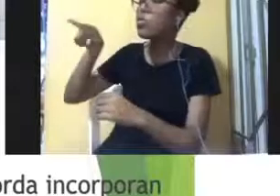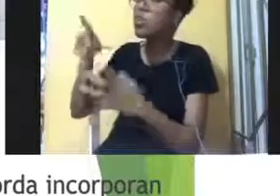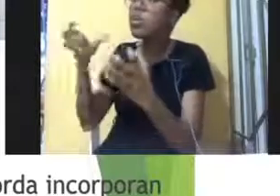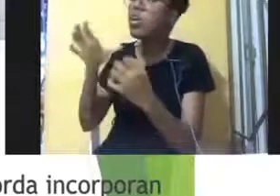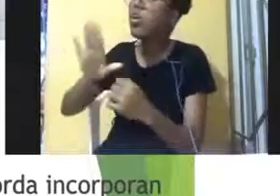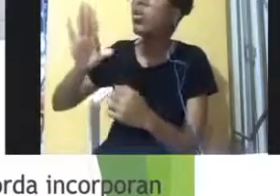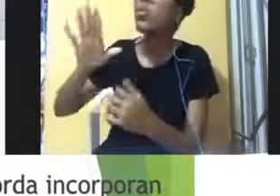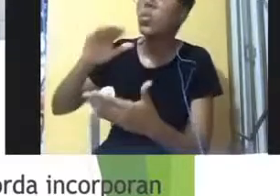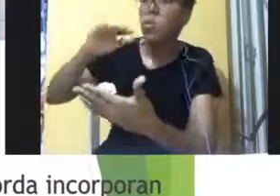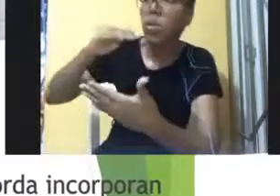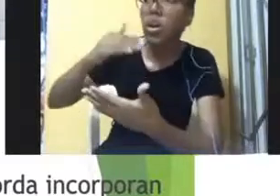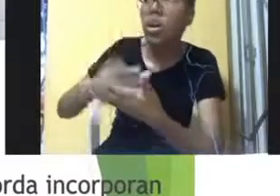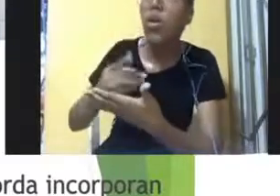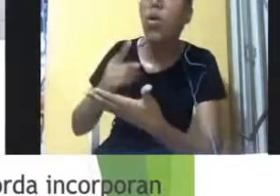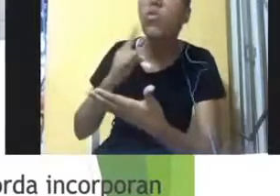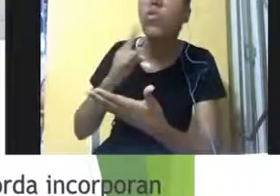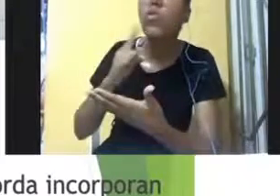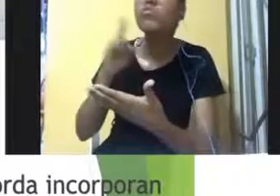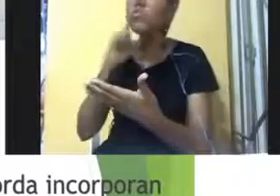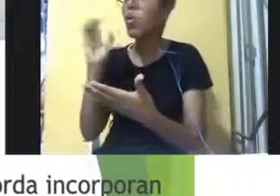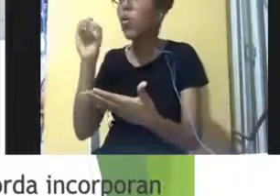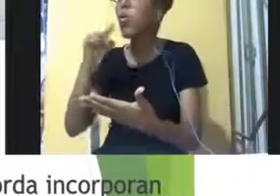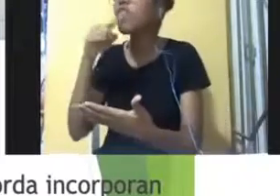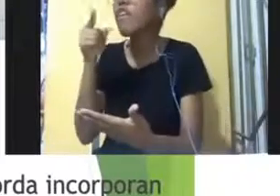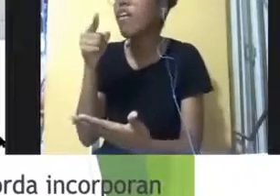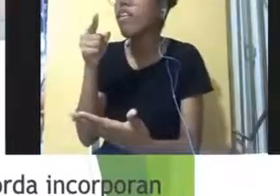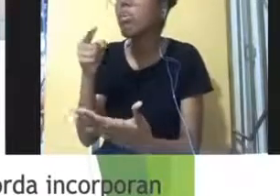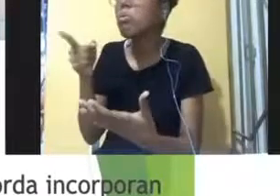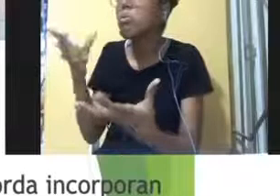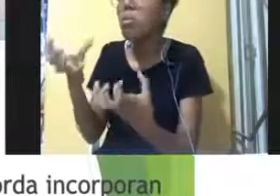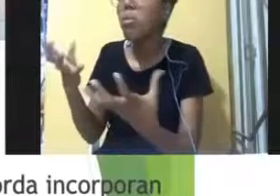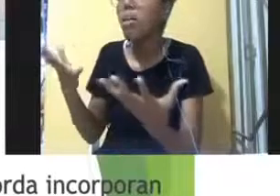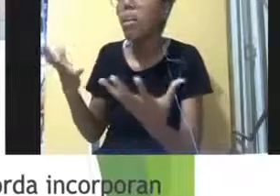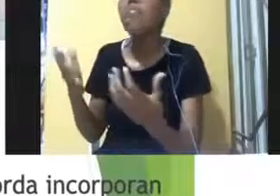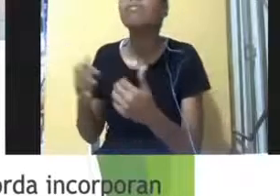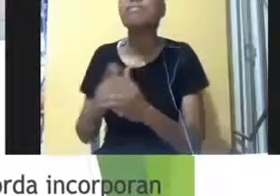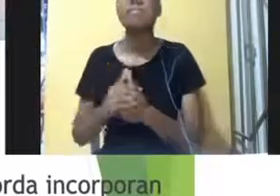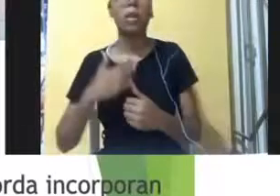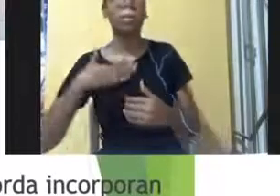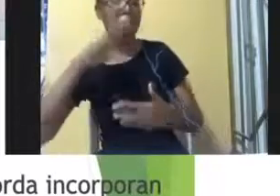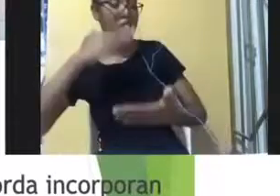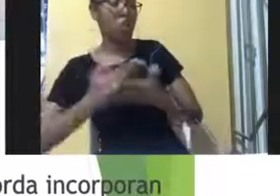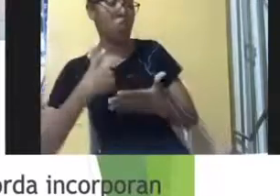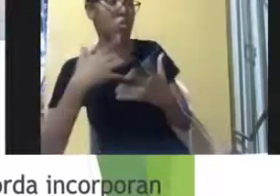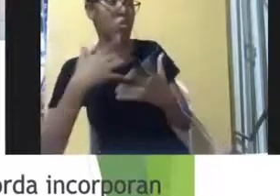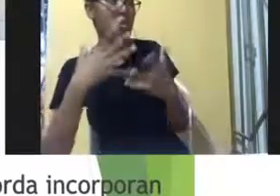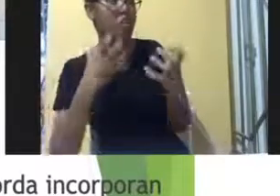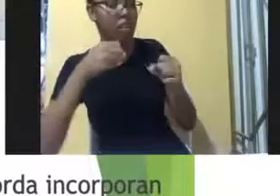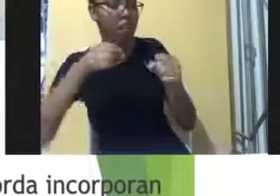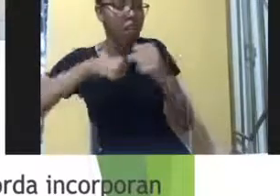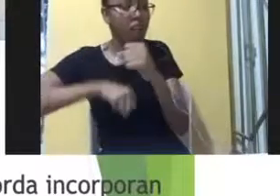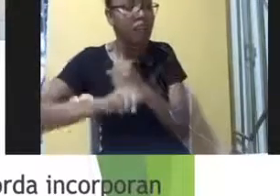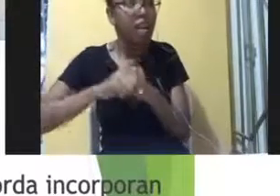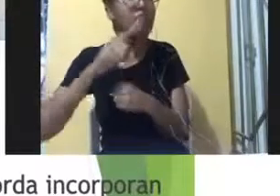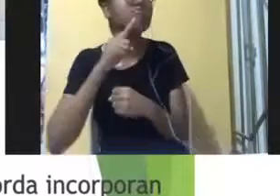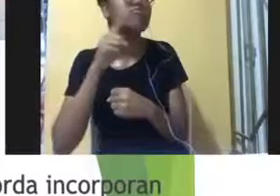ellos prefieren que su hijo nazca sordo. Se lo van a decir a sí mismo. Y esto no es como, pero es un egoísta, pero ¿y